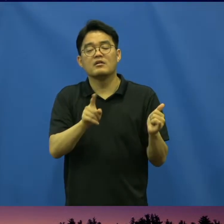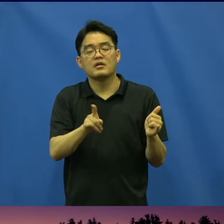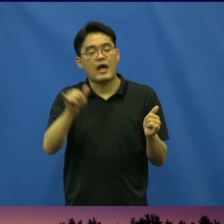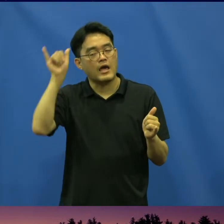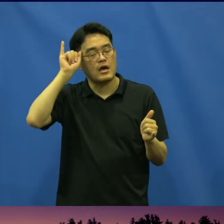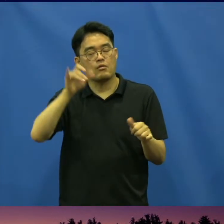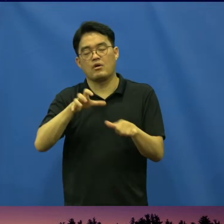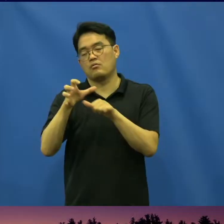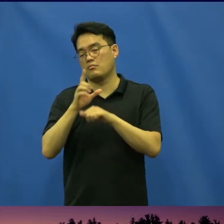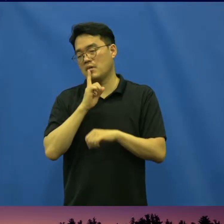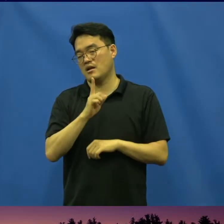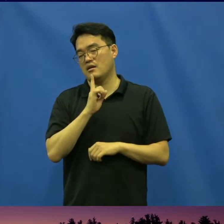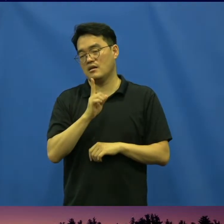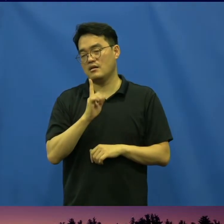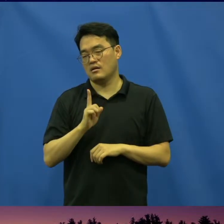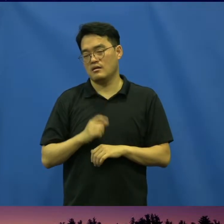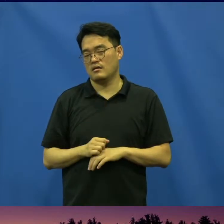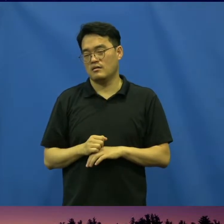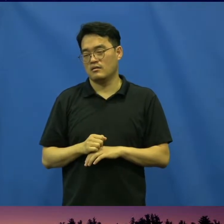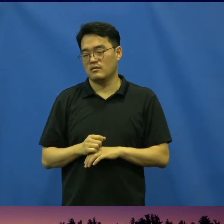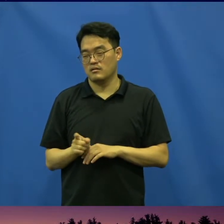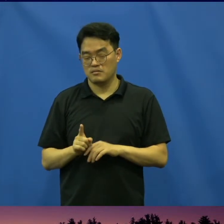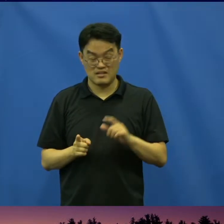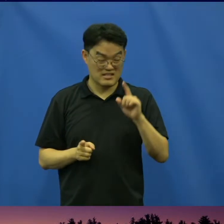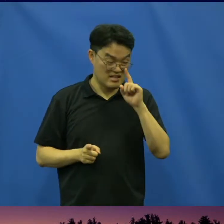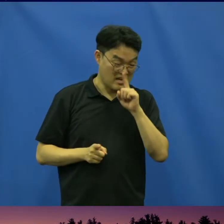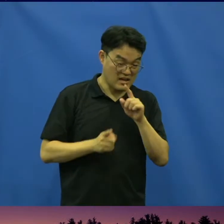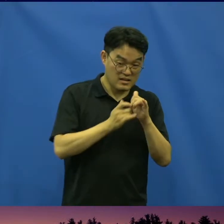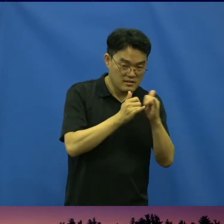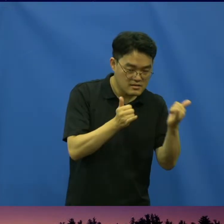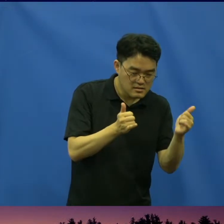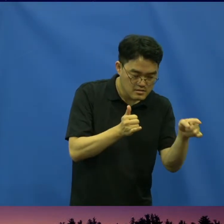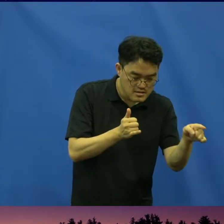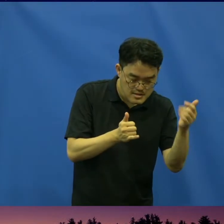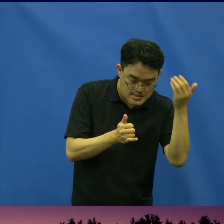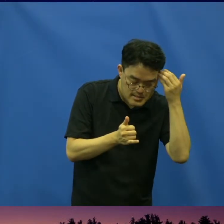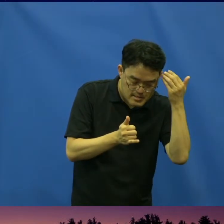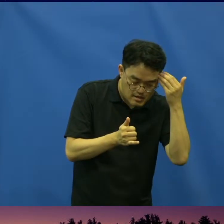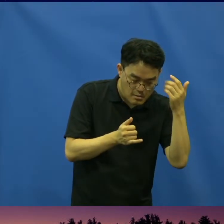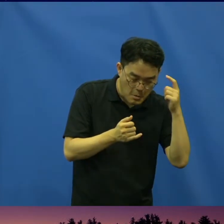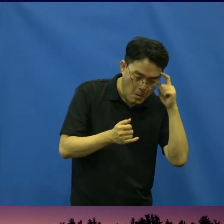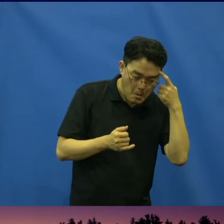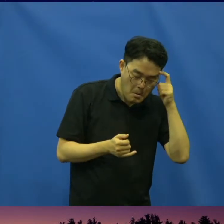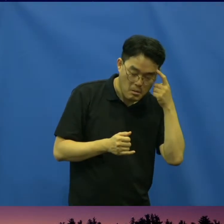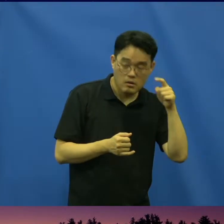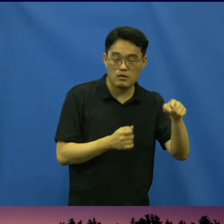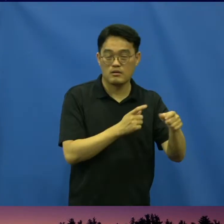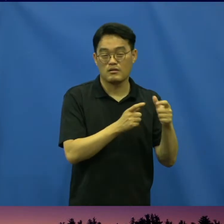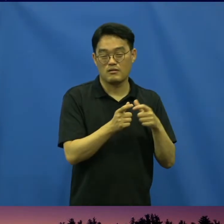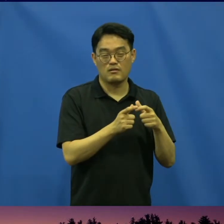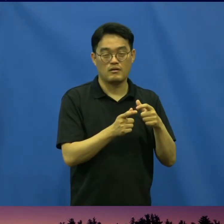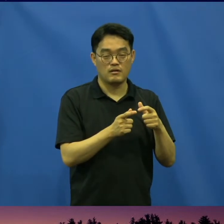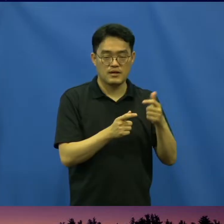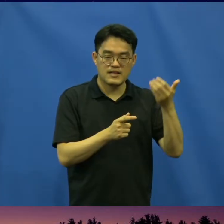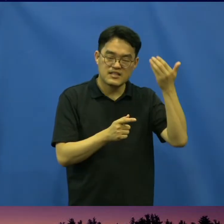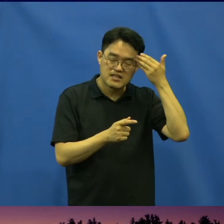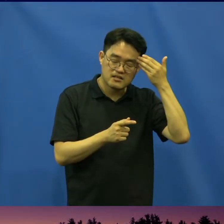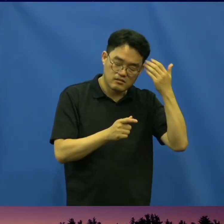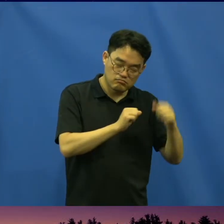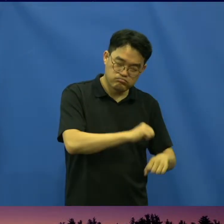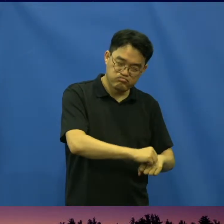악인에게 지식은 더 악을 행하는 데 써야죠. 악인이 머리를 쓸수록 세상은 더 어지럽게 혼란을 가져오게